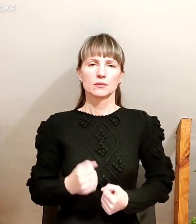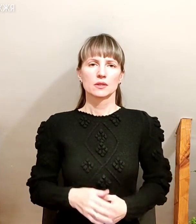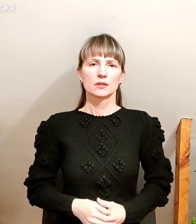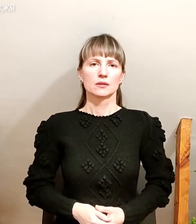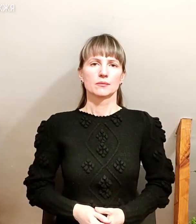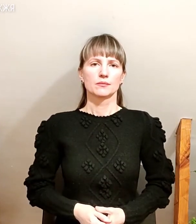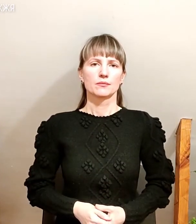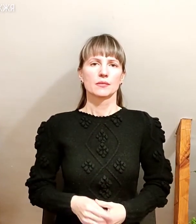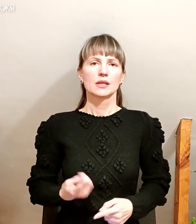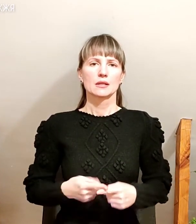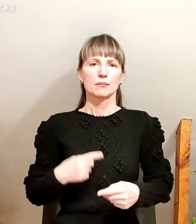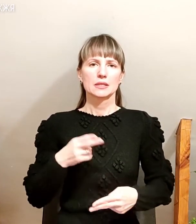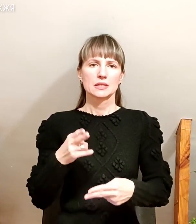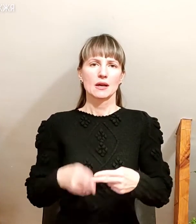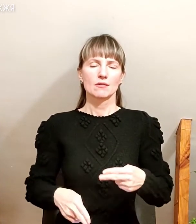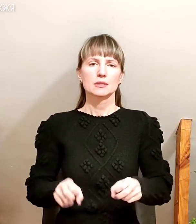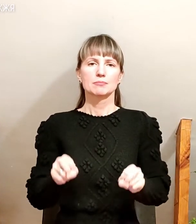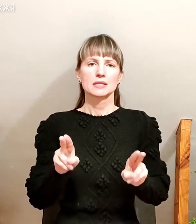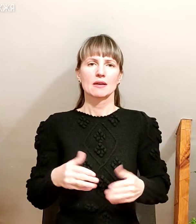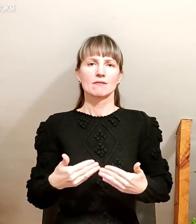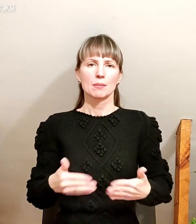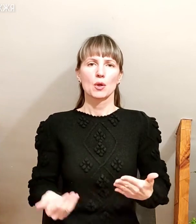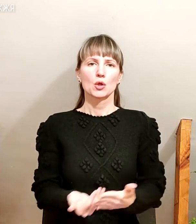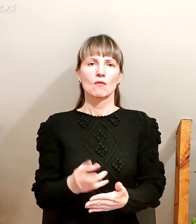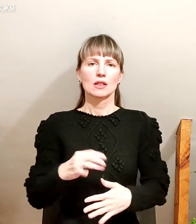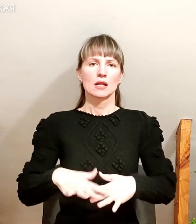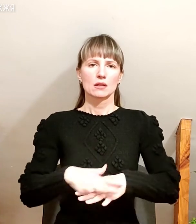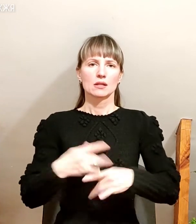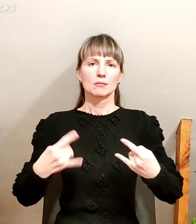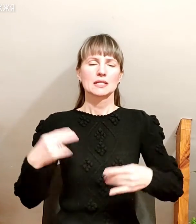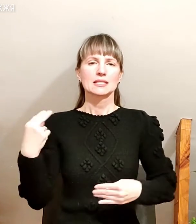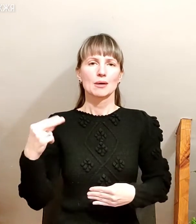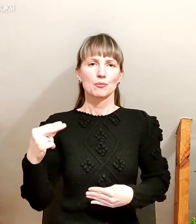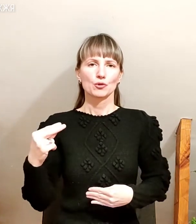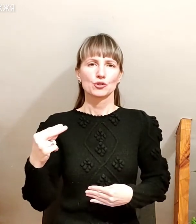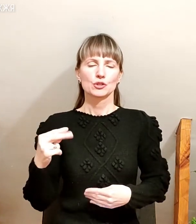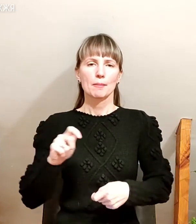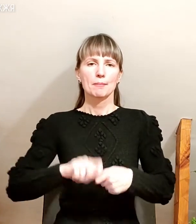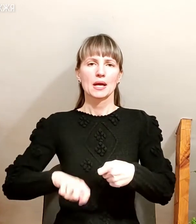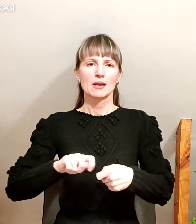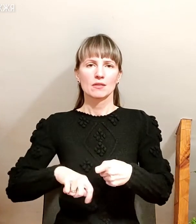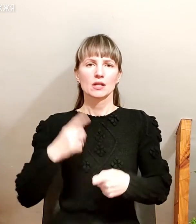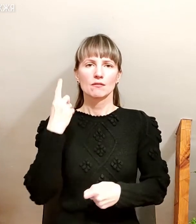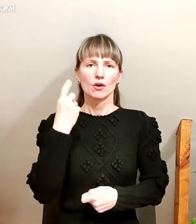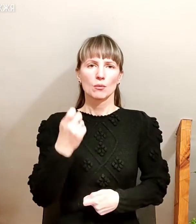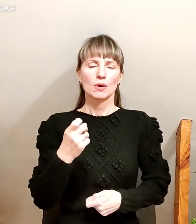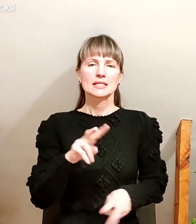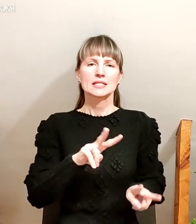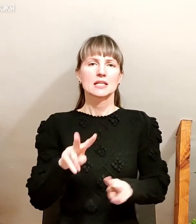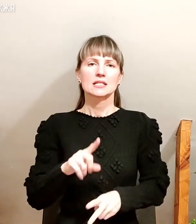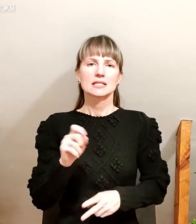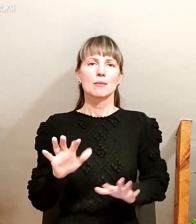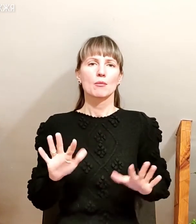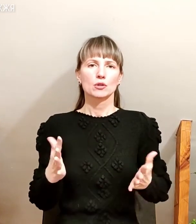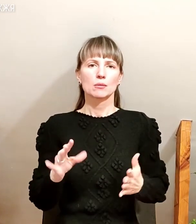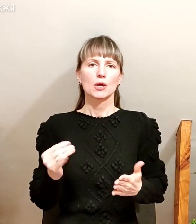На цьому ми завершимо спеціальний випуск новин на Суспільному Запоріжжя. Перевіряйте інформацію, стежте за подіями та новинами, які